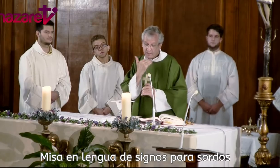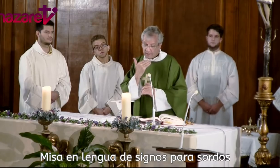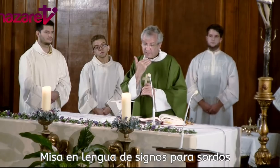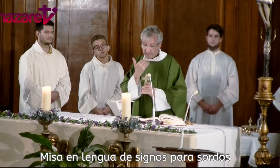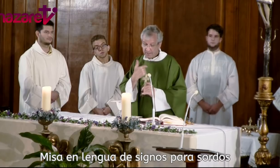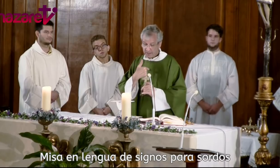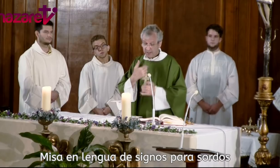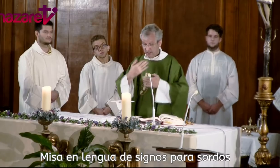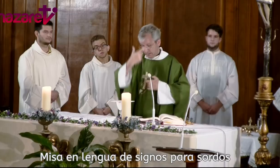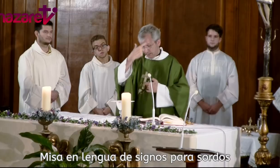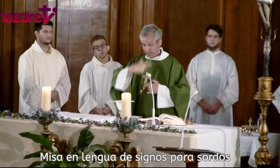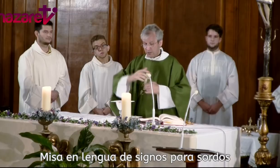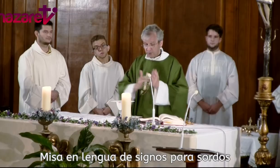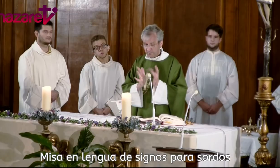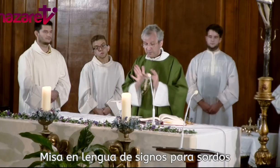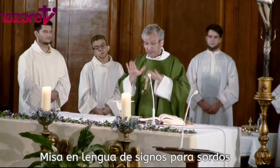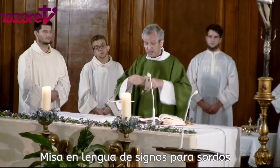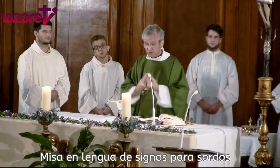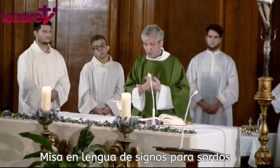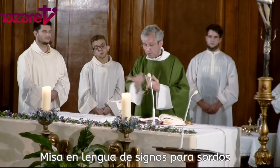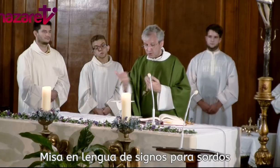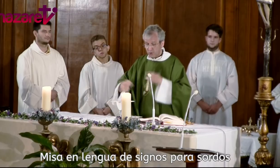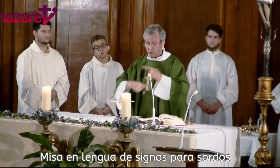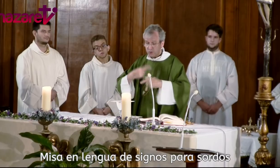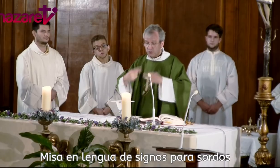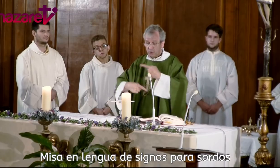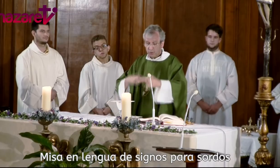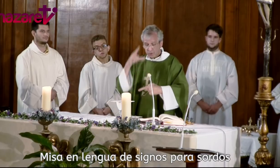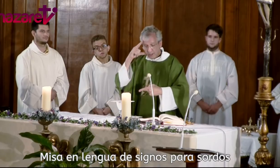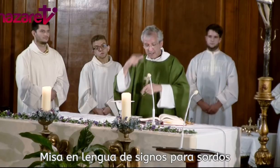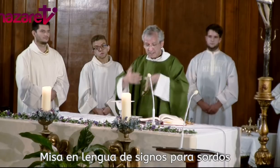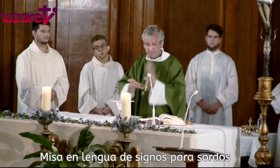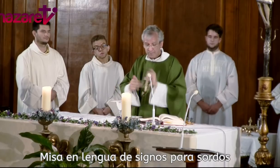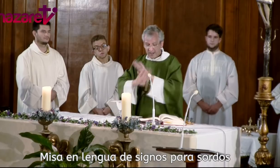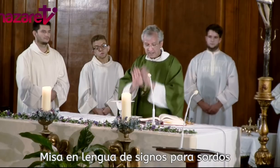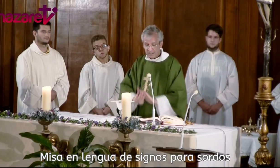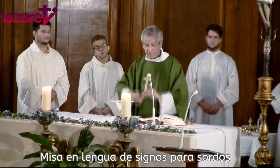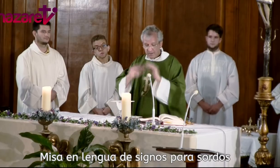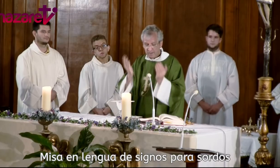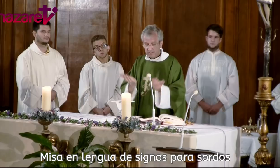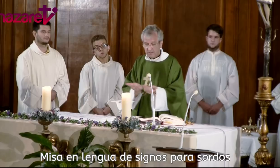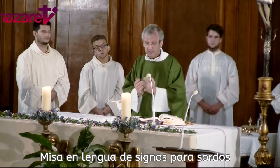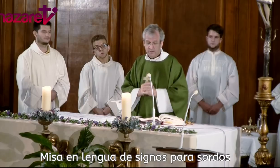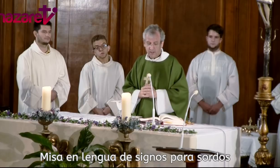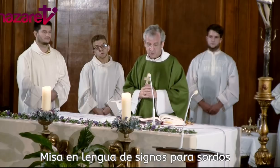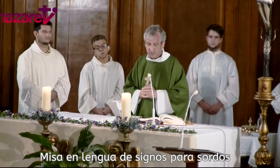y sabed que yo estoy con vosotros todos los días hasta el fin de los